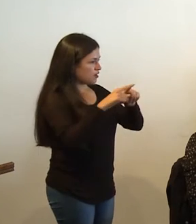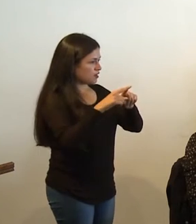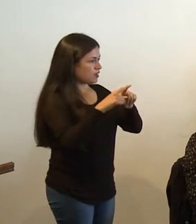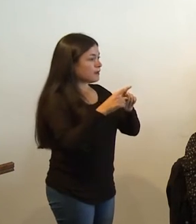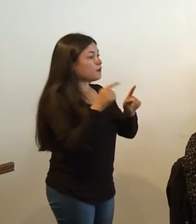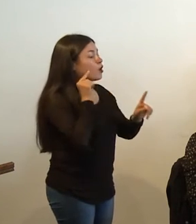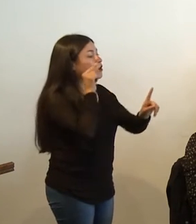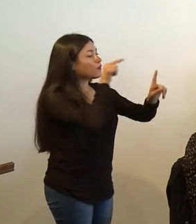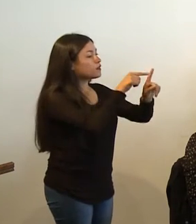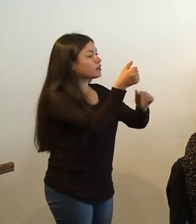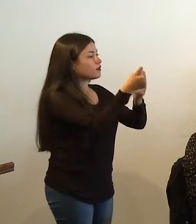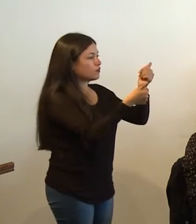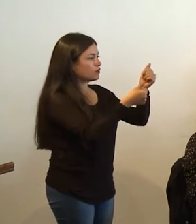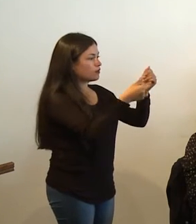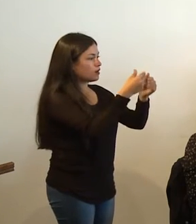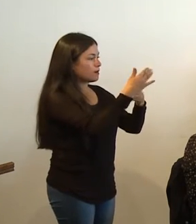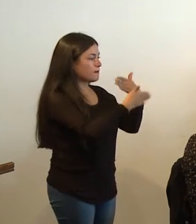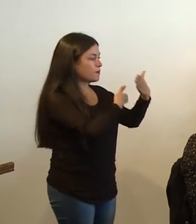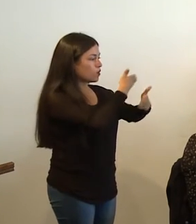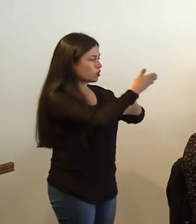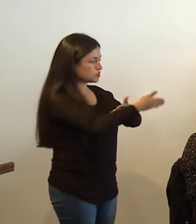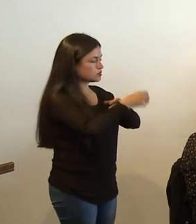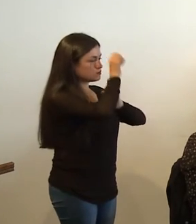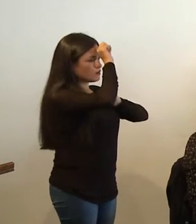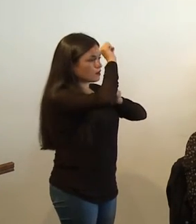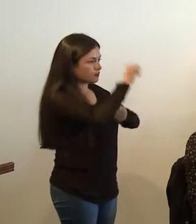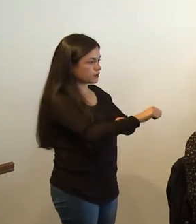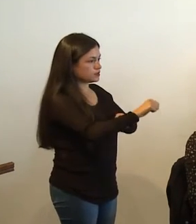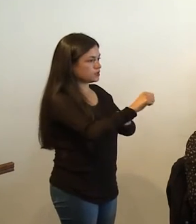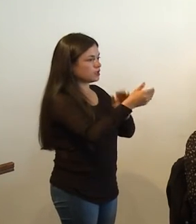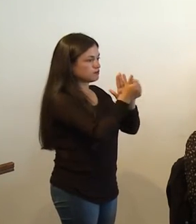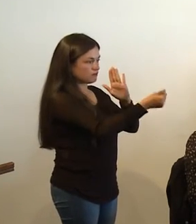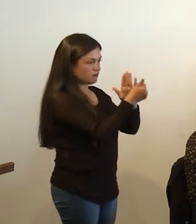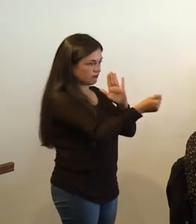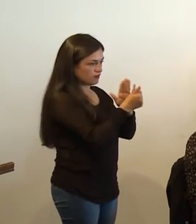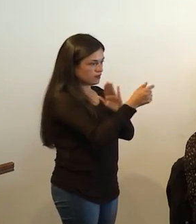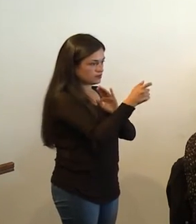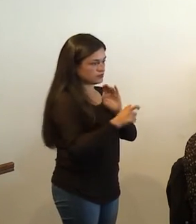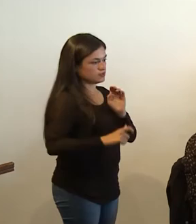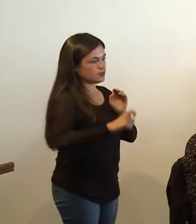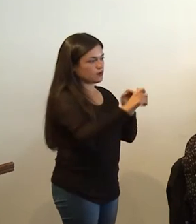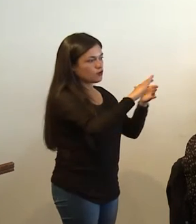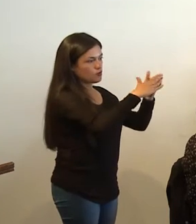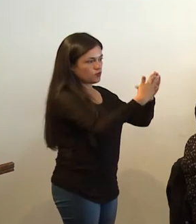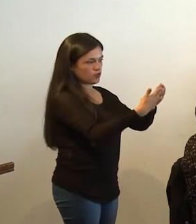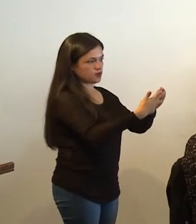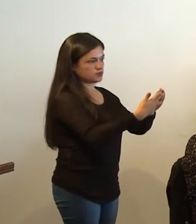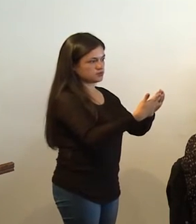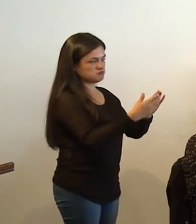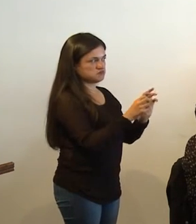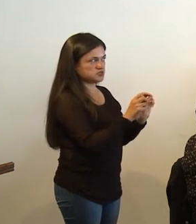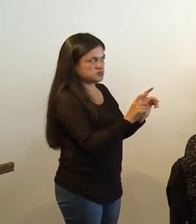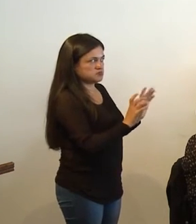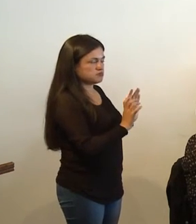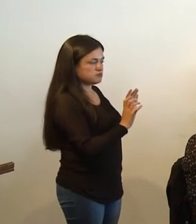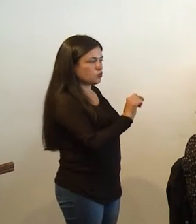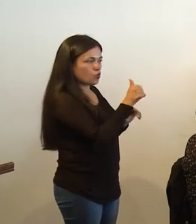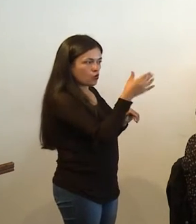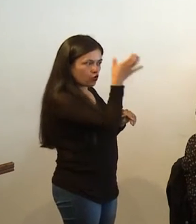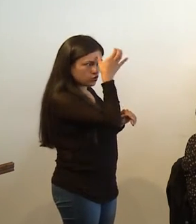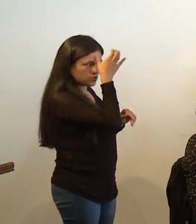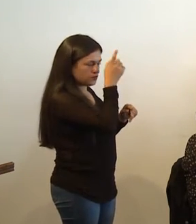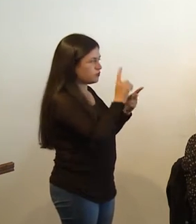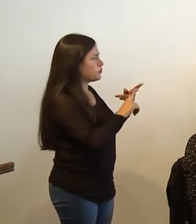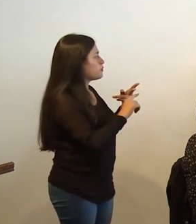enriquecer los procesos, las capacidades, las actitudes de las comunidades. Entonces, otra